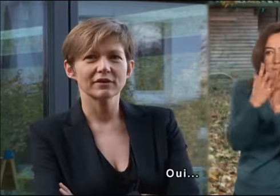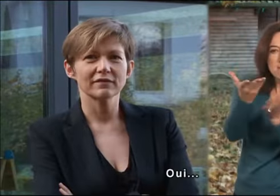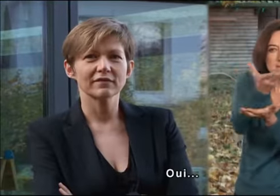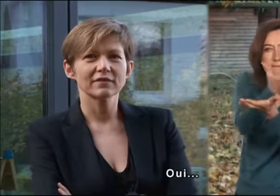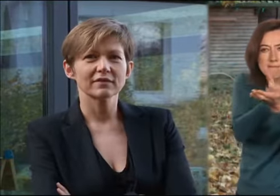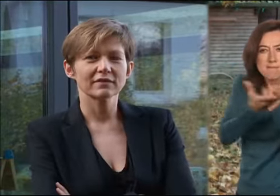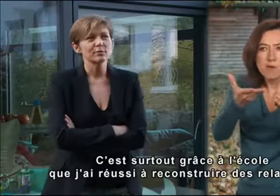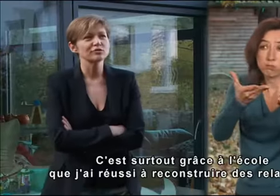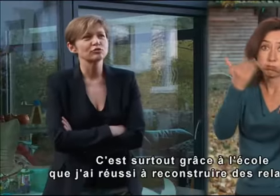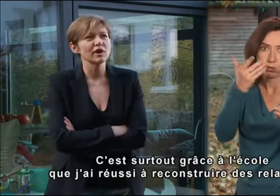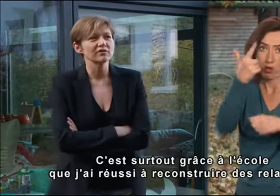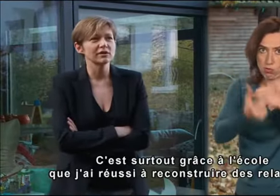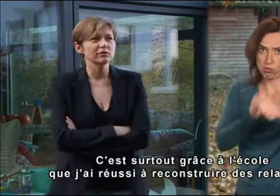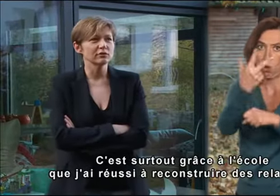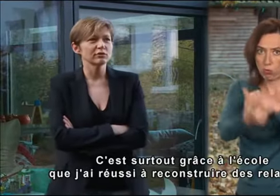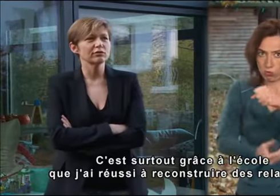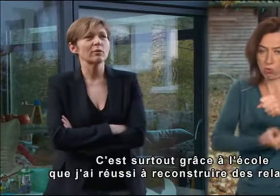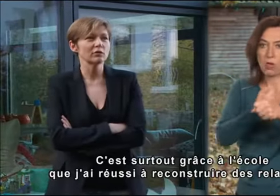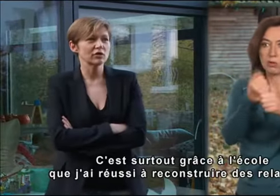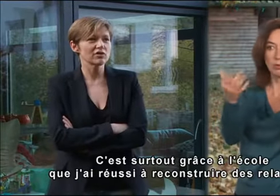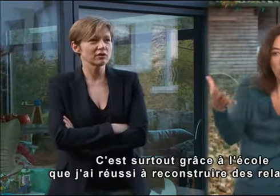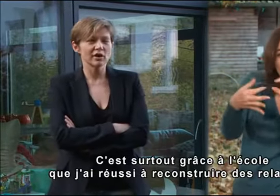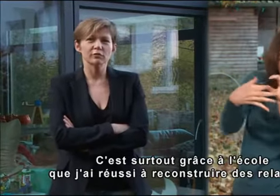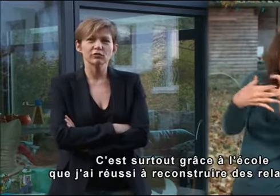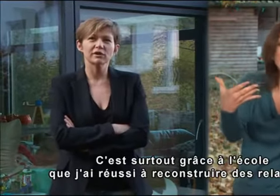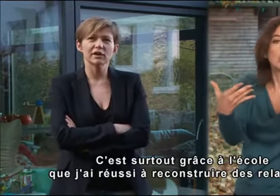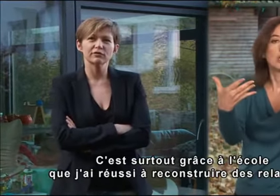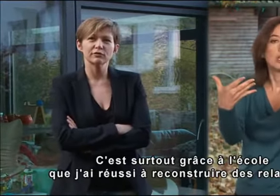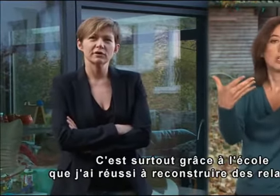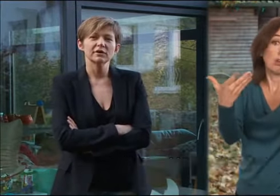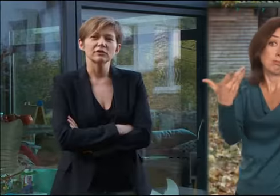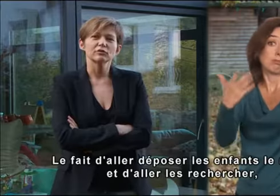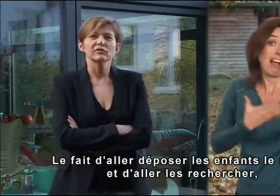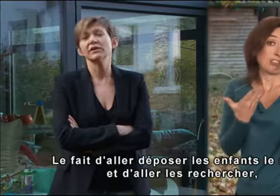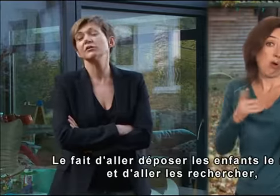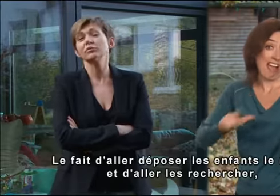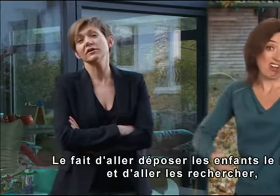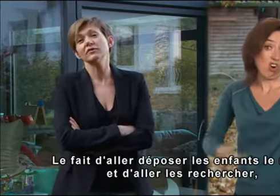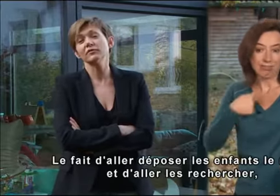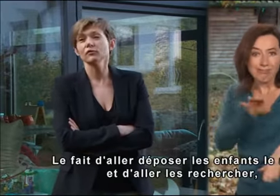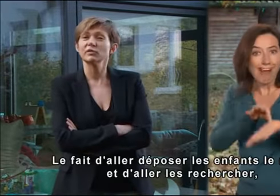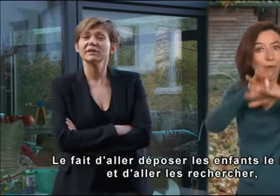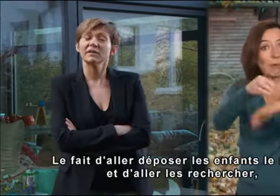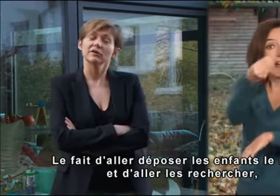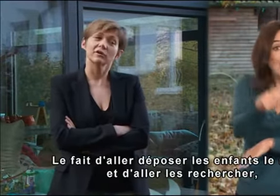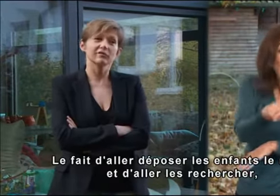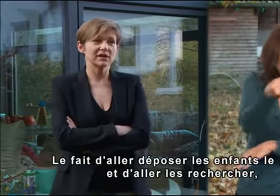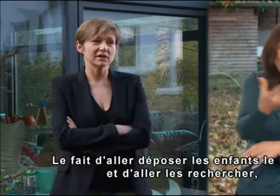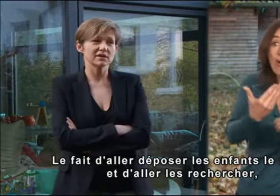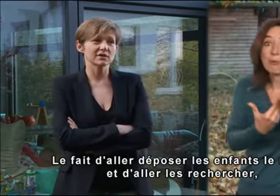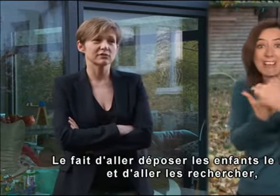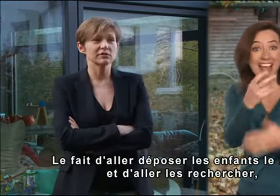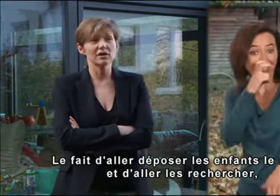Oui. Mais c'est surtout grâce à l'école que, enfin moi en tout cas, j'ai réussi à reconstruire des relations. Donc le fait d'aller déposer les enfants tous les matins à l'école, le fait